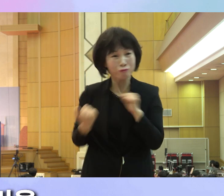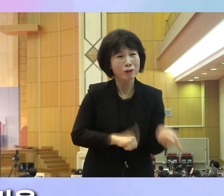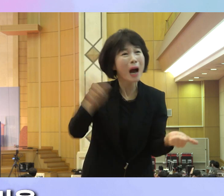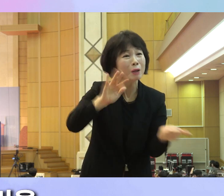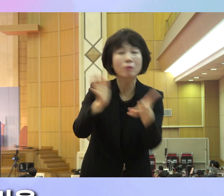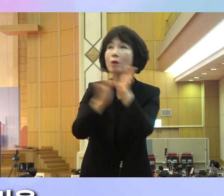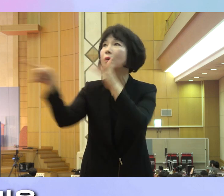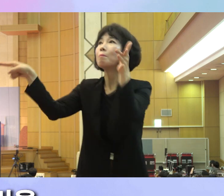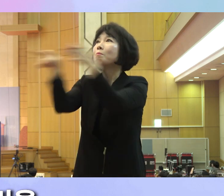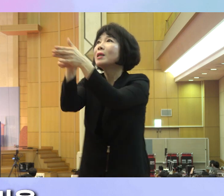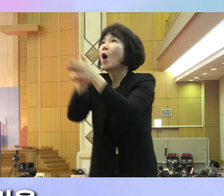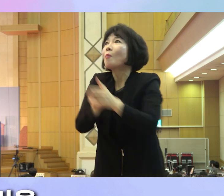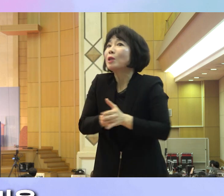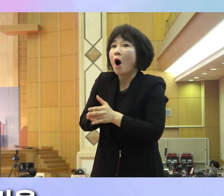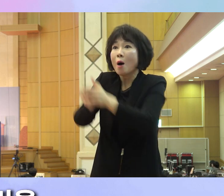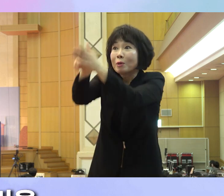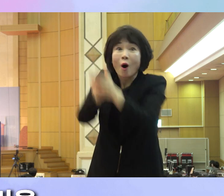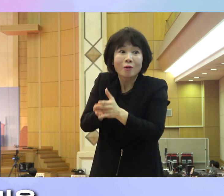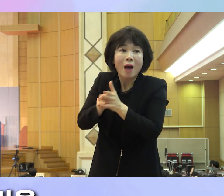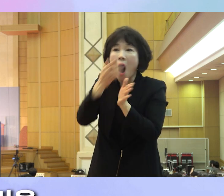예수 죽음이 내 죽음이 되는 것입니다.